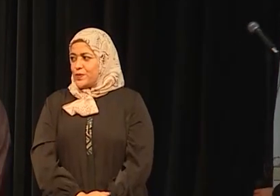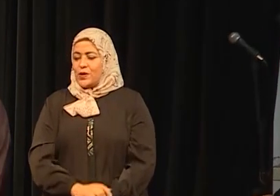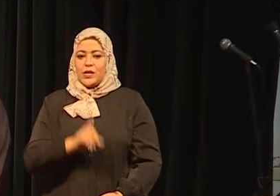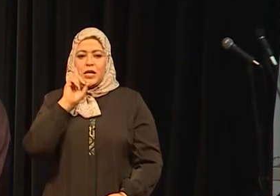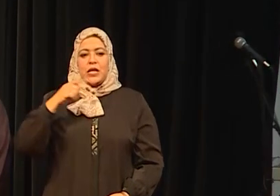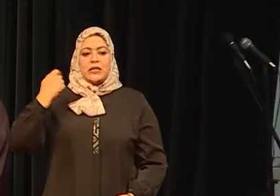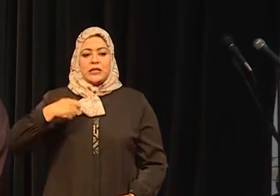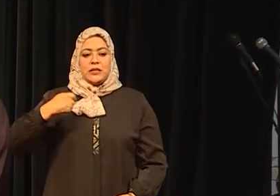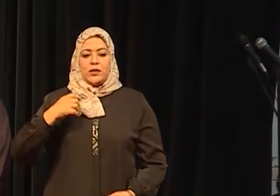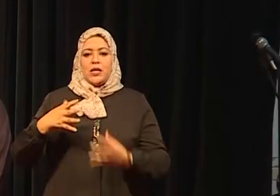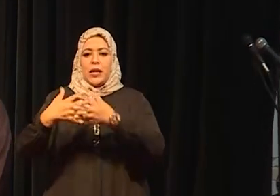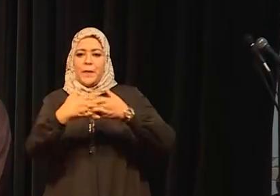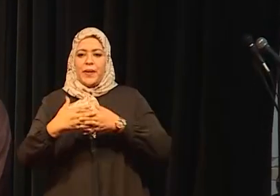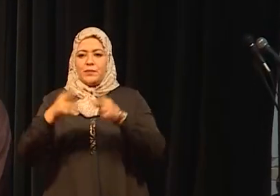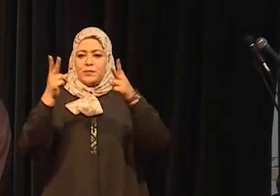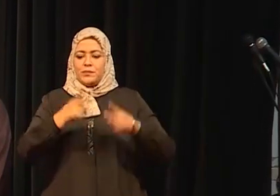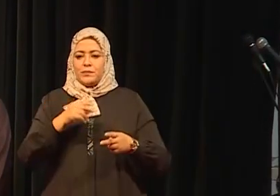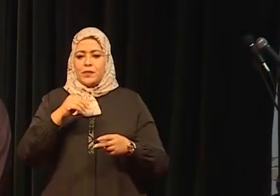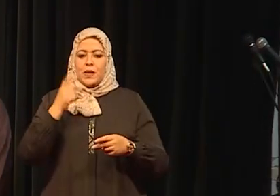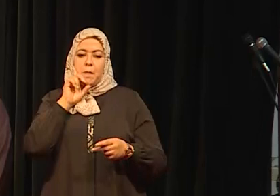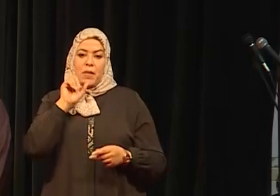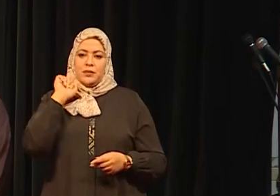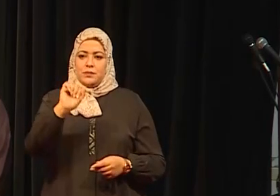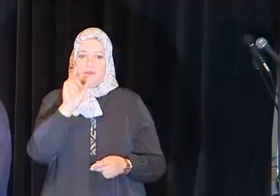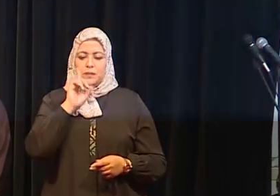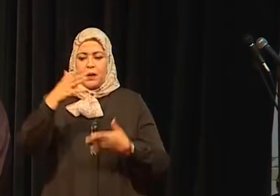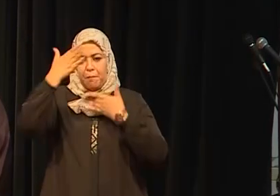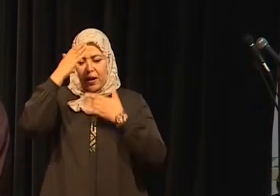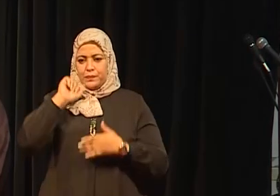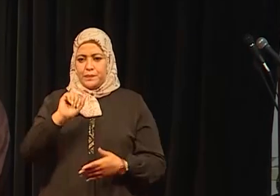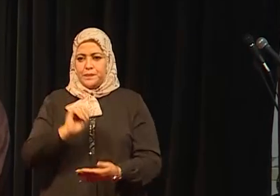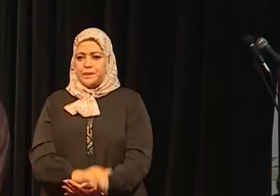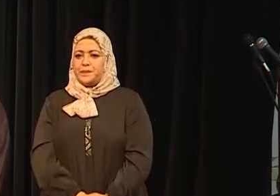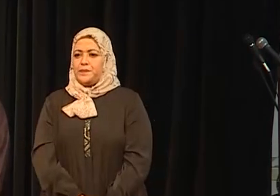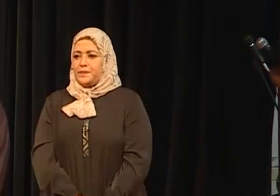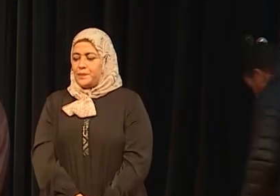سيدة ممثلة هيئة الأمم المتحدة للمرأة في المغرب،